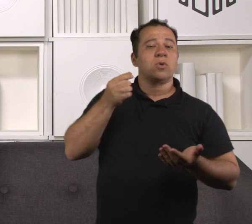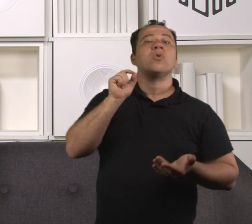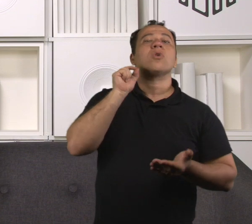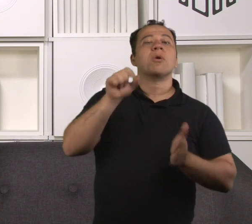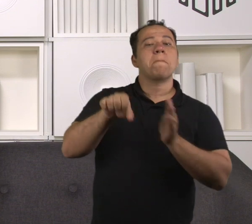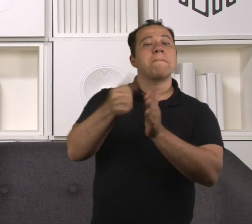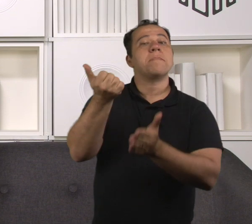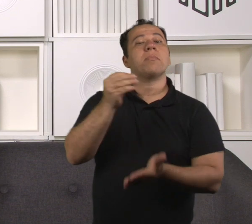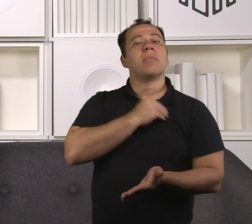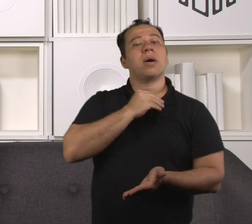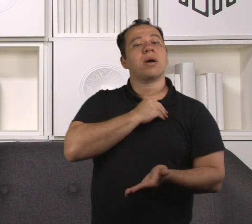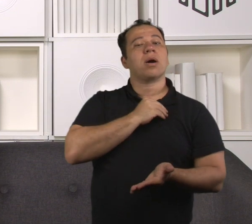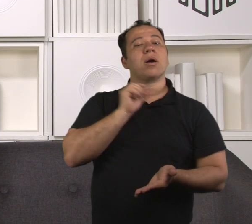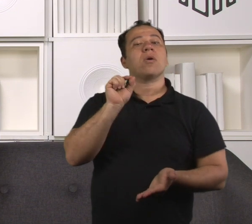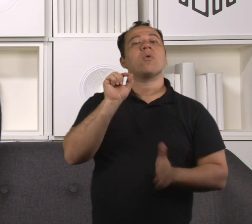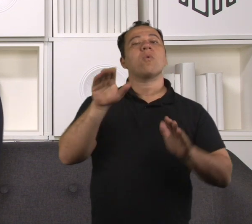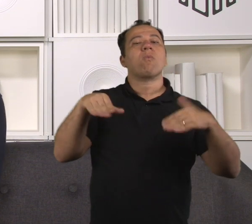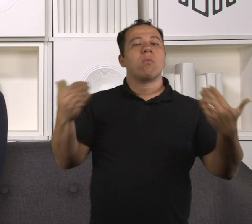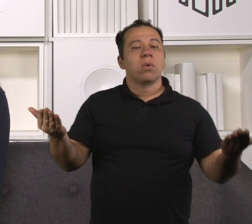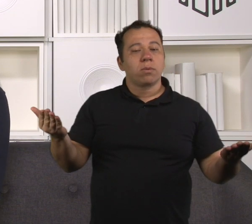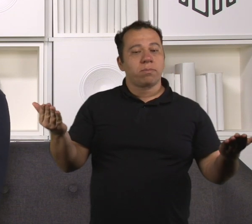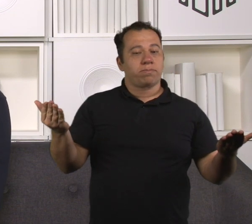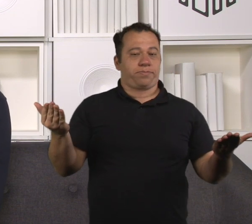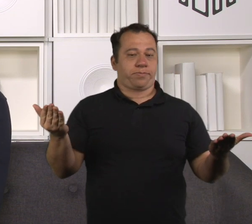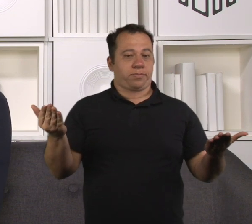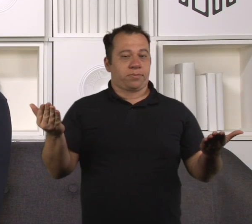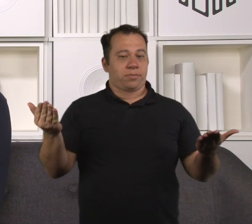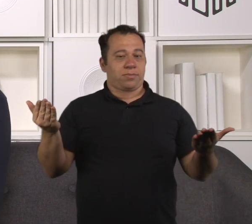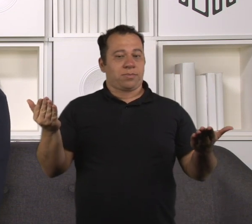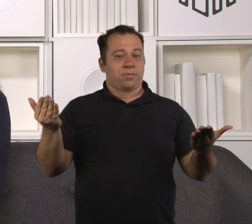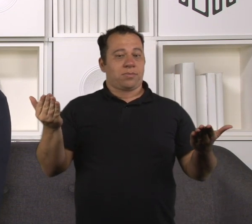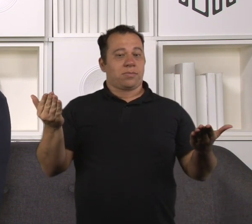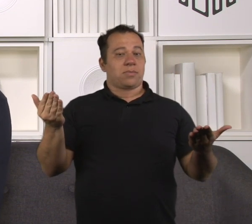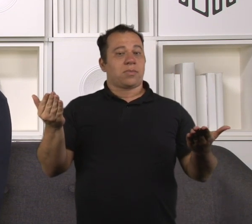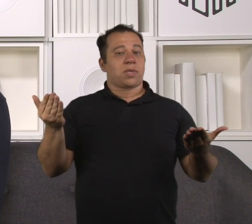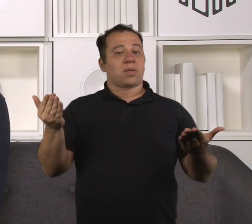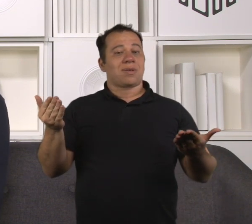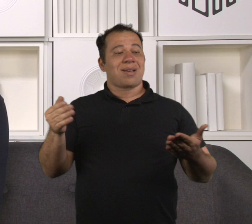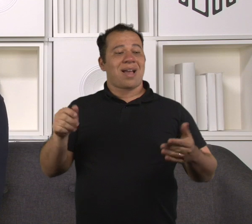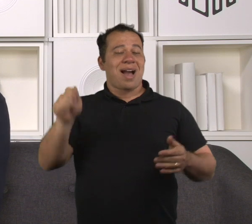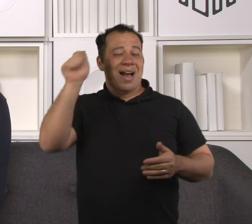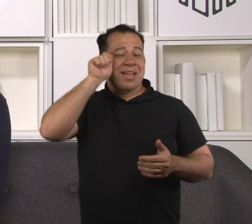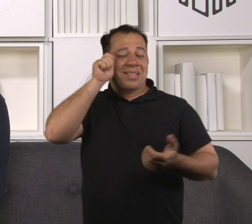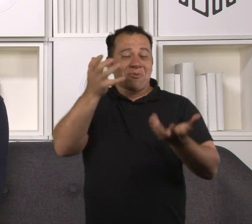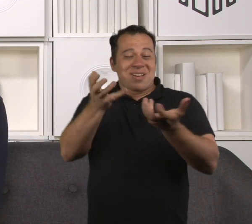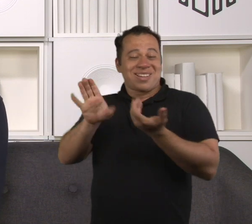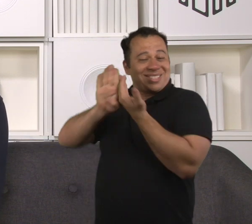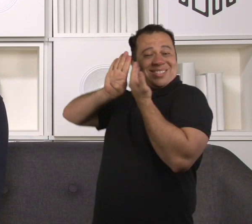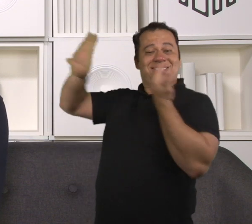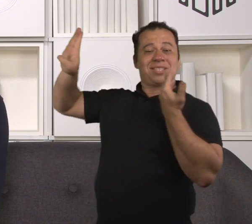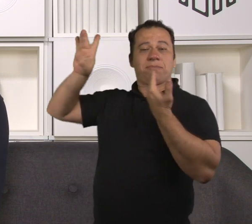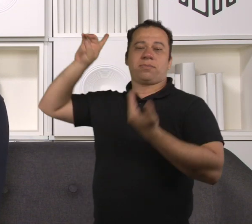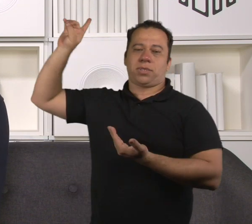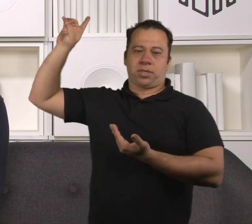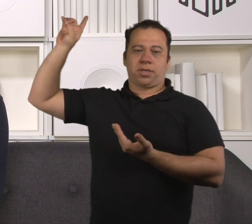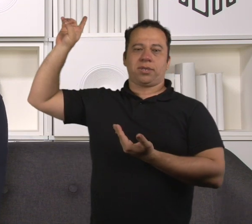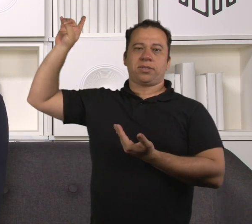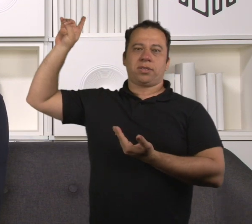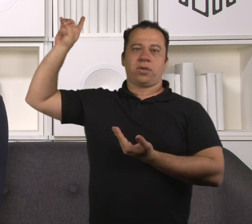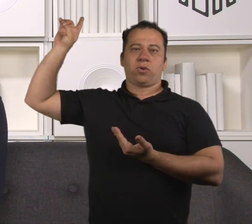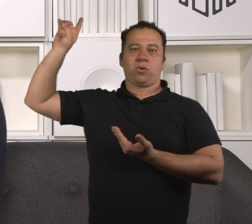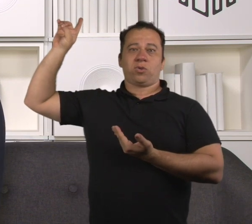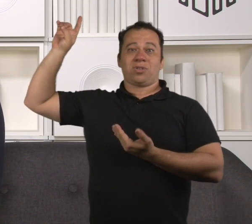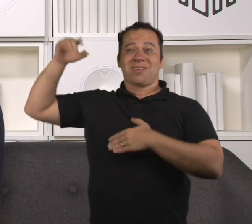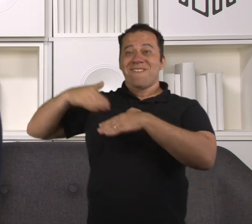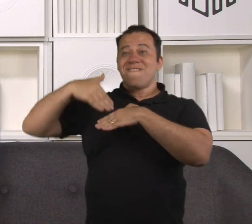você, o Adão, ele pula para fora de Deus. E o que existe fora